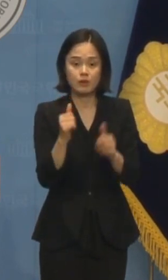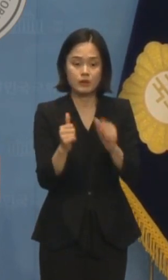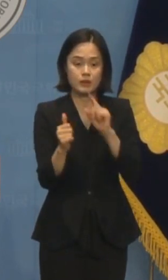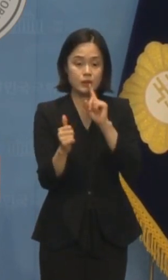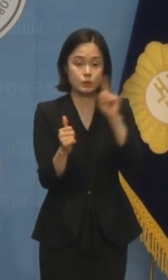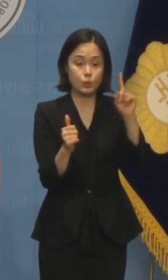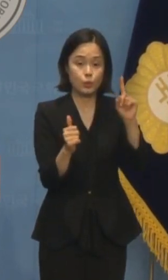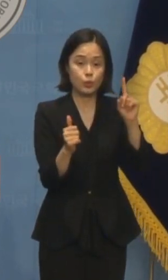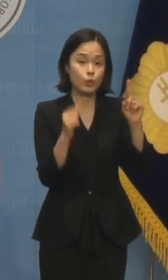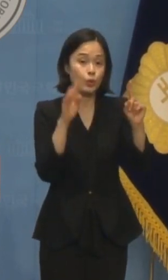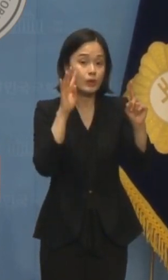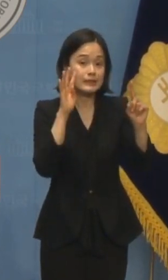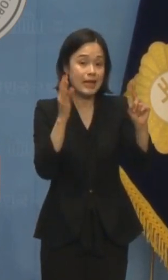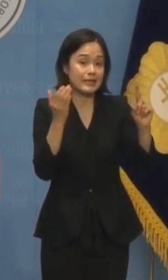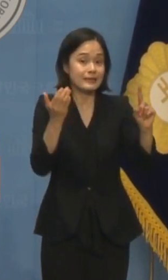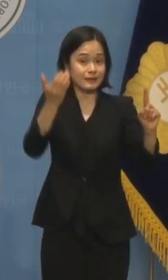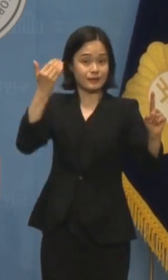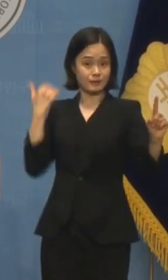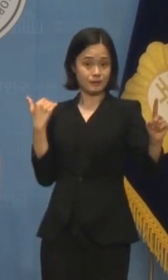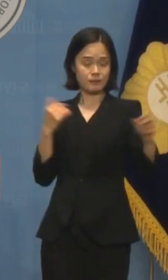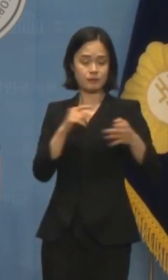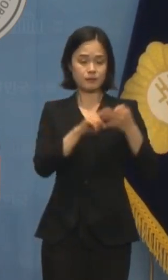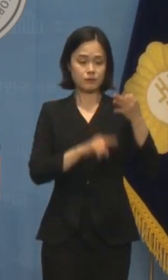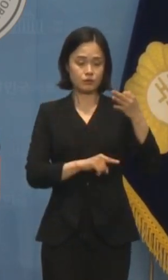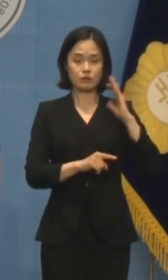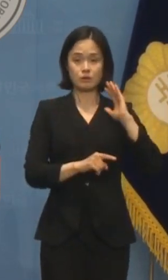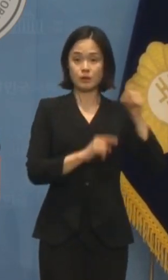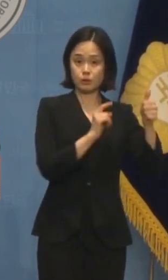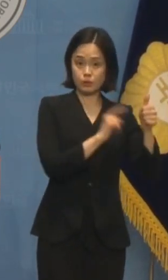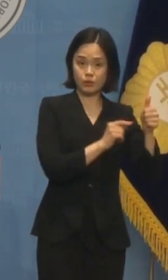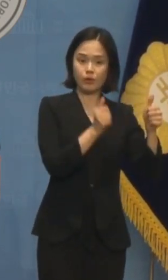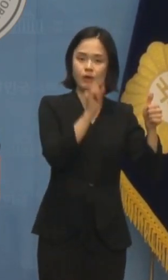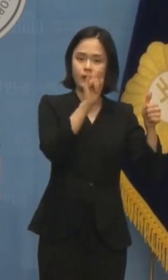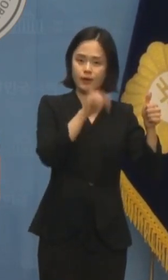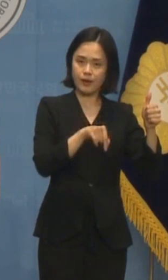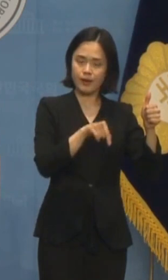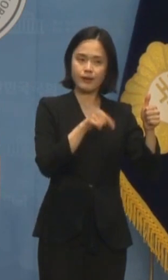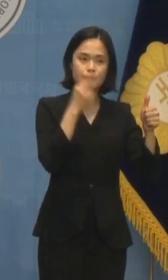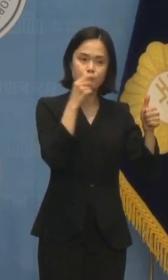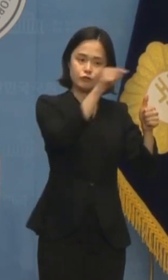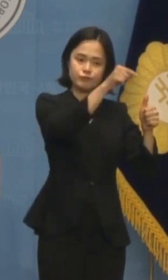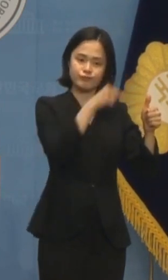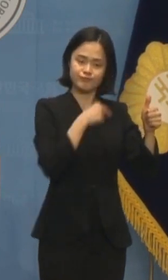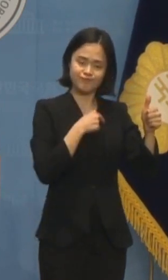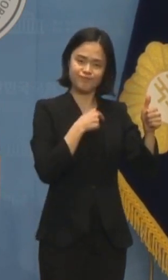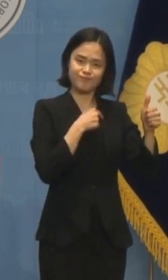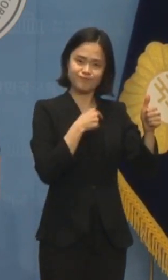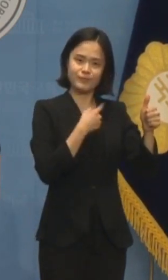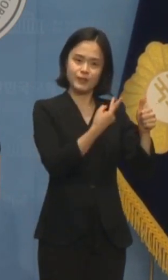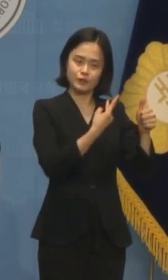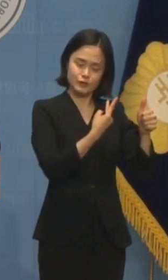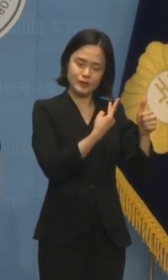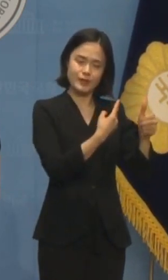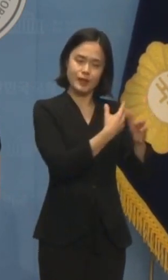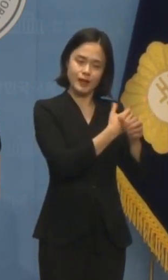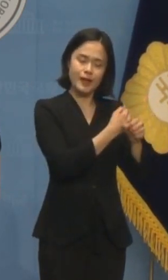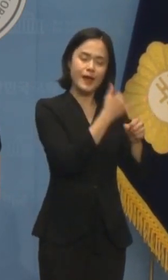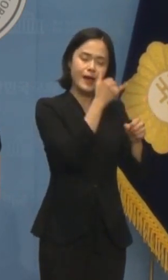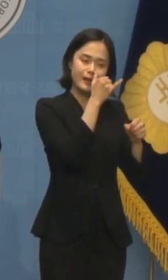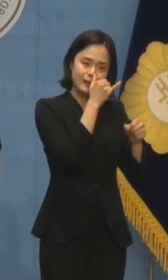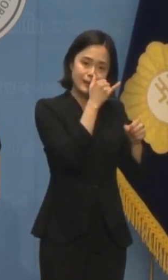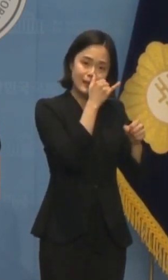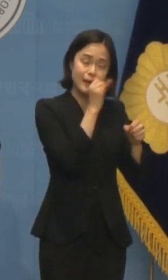4일 전은 윤 대통령이 핵기반 동맹 발언이 나온 날입니다. 심지어 미